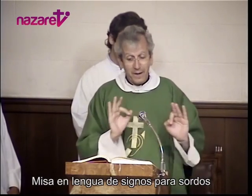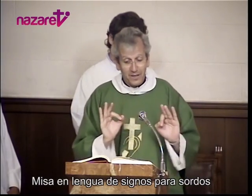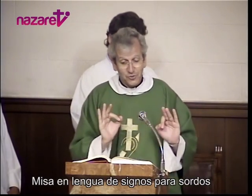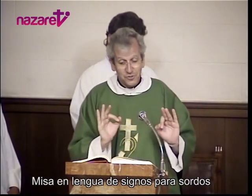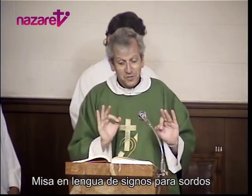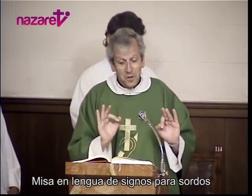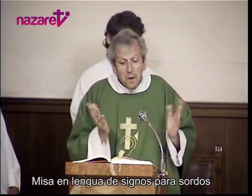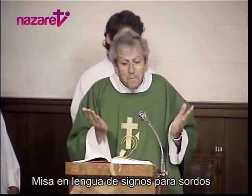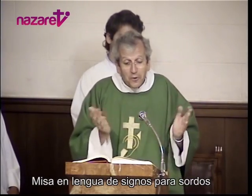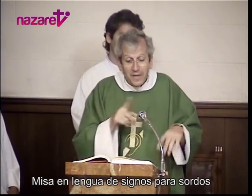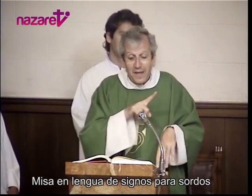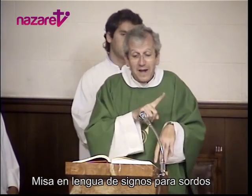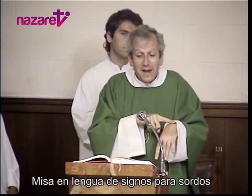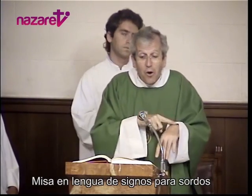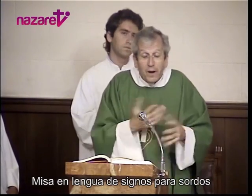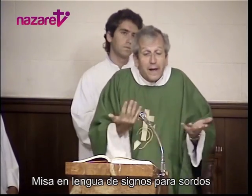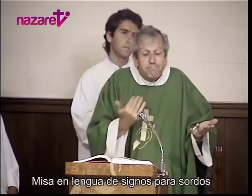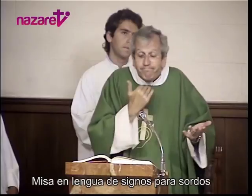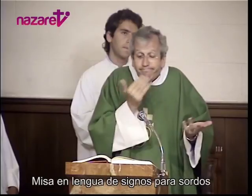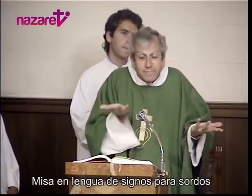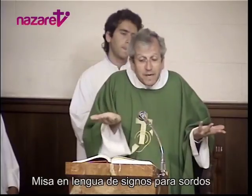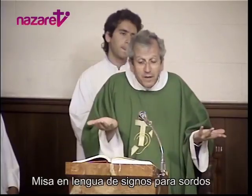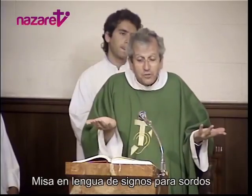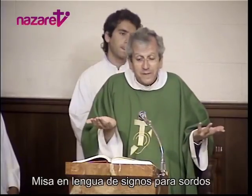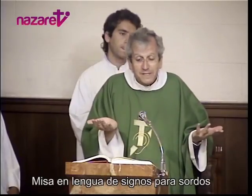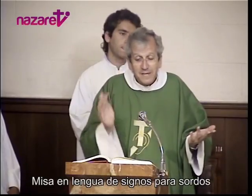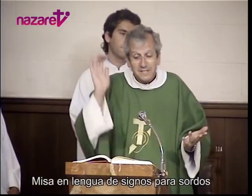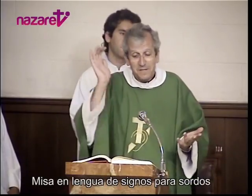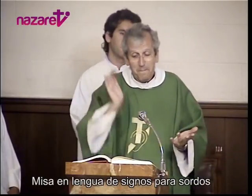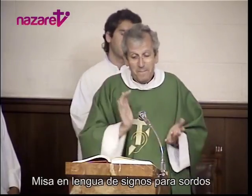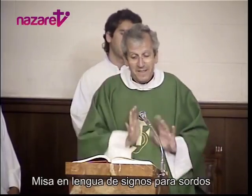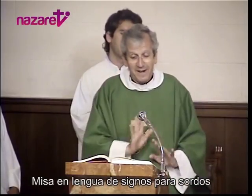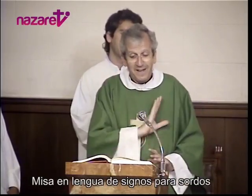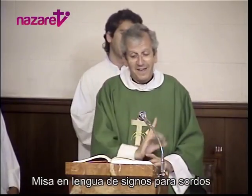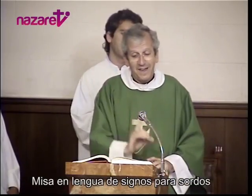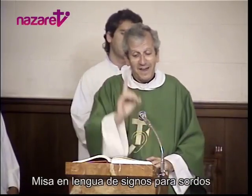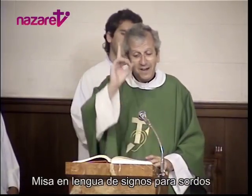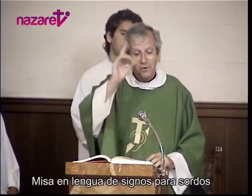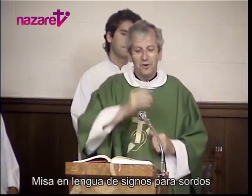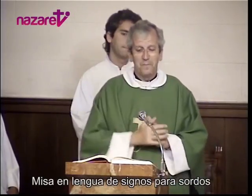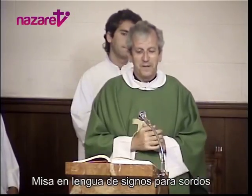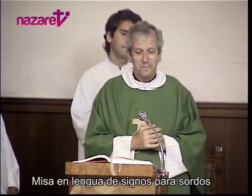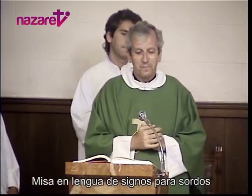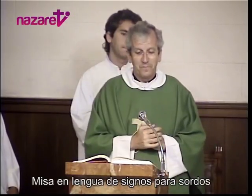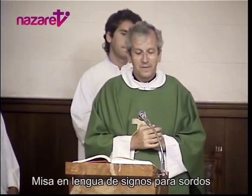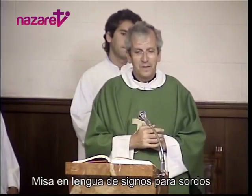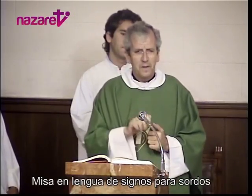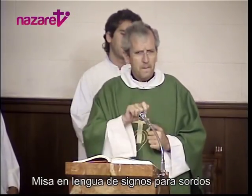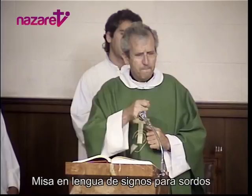preparados, porque la hora que menos penséis vendrá el Hijo del Hombre.